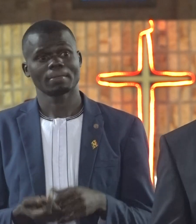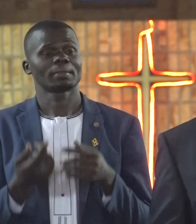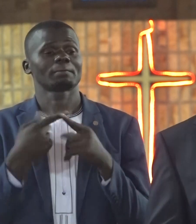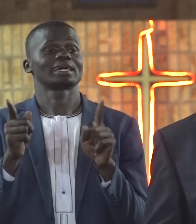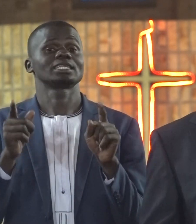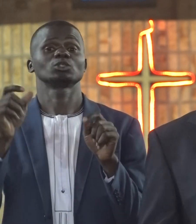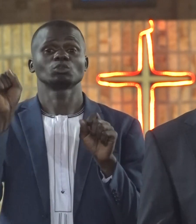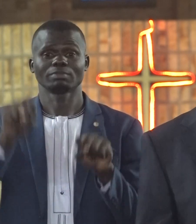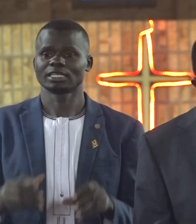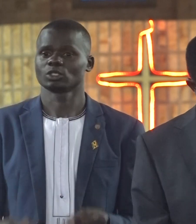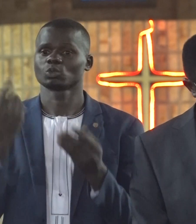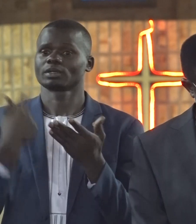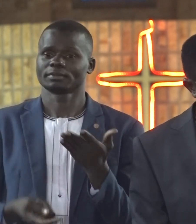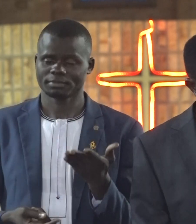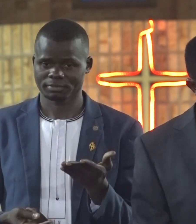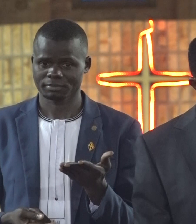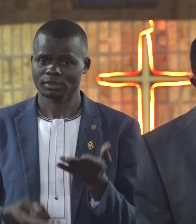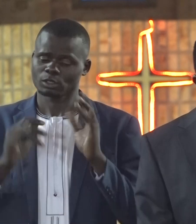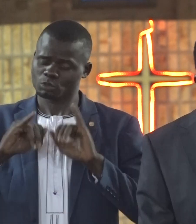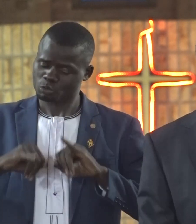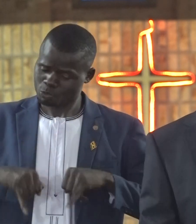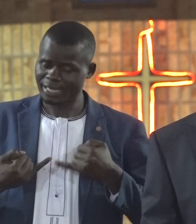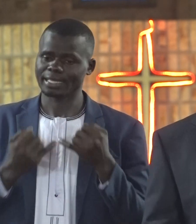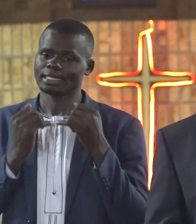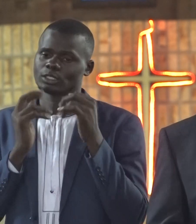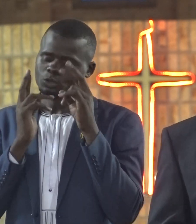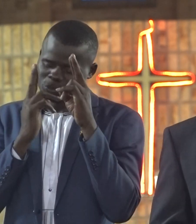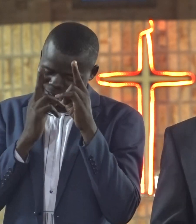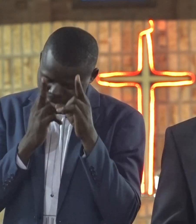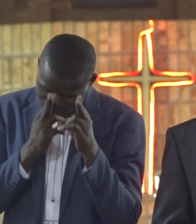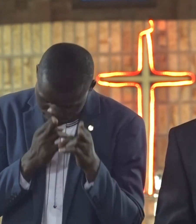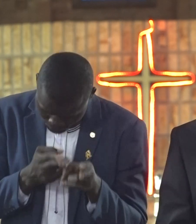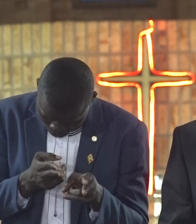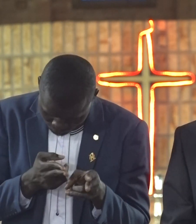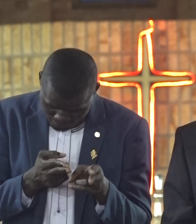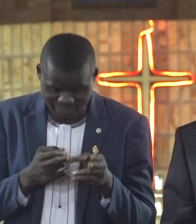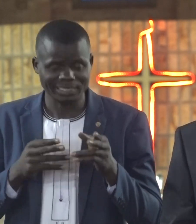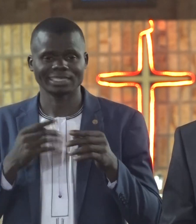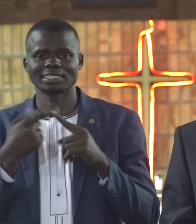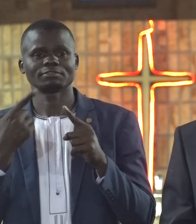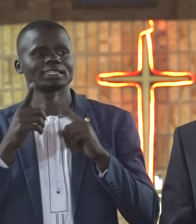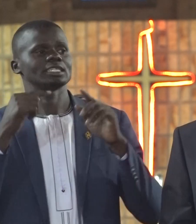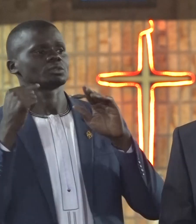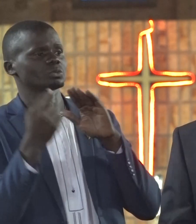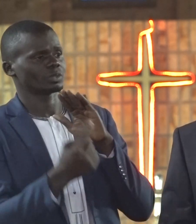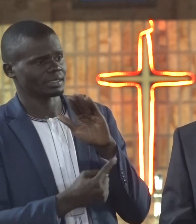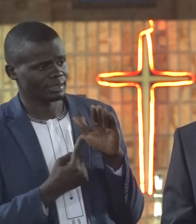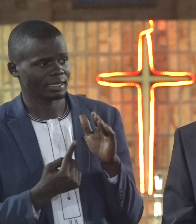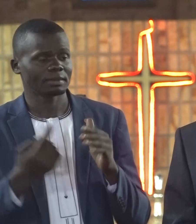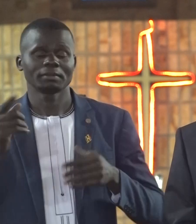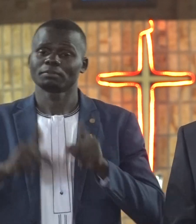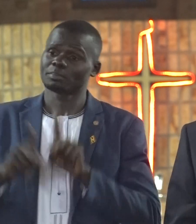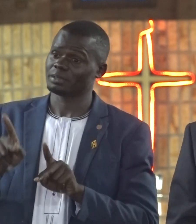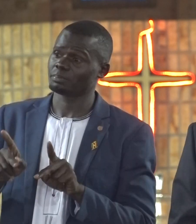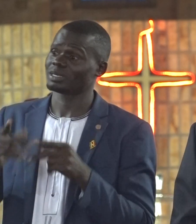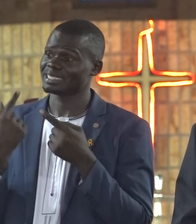Wabula kyetulina okukola kusabusa kitiibwa mu mbeera ez'enjawulo bantu